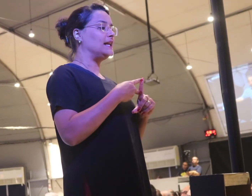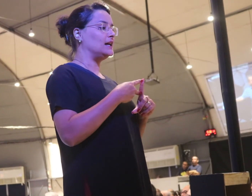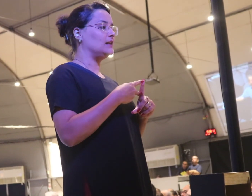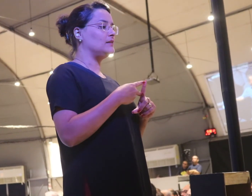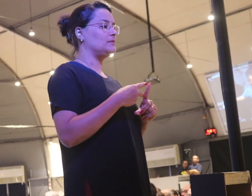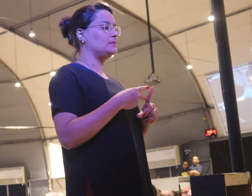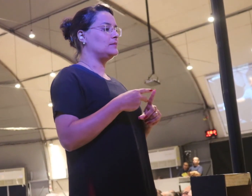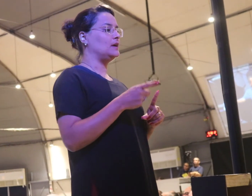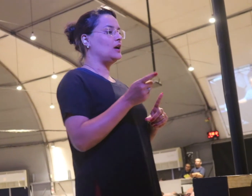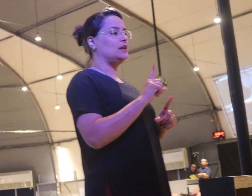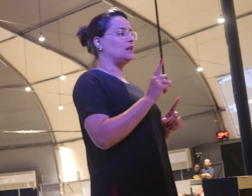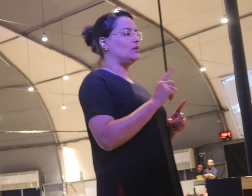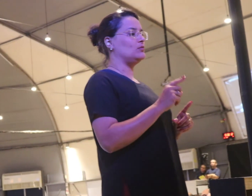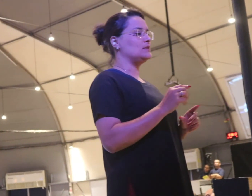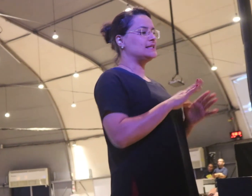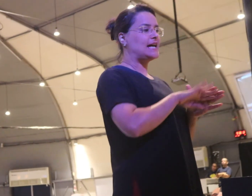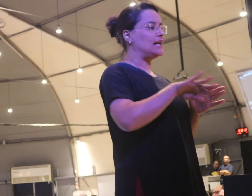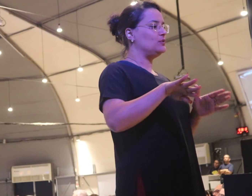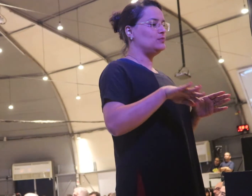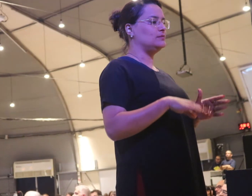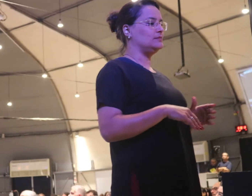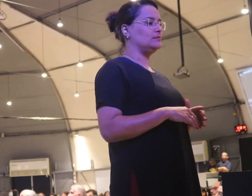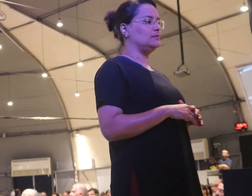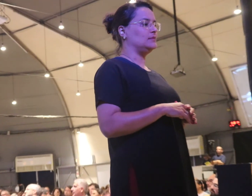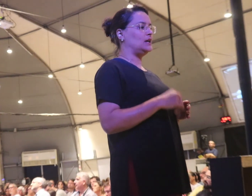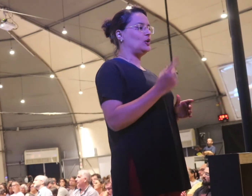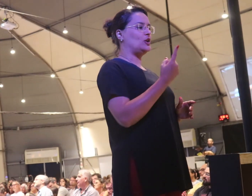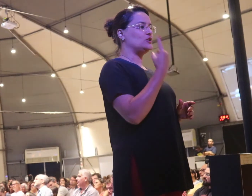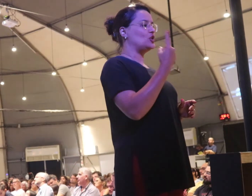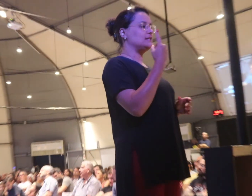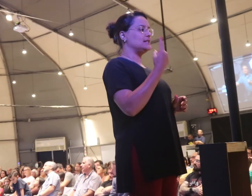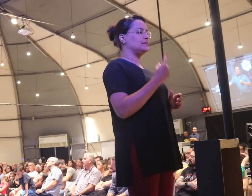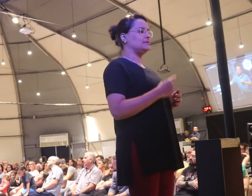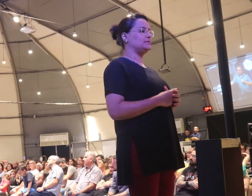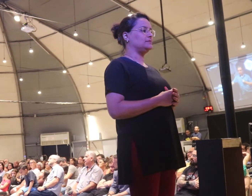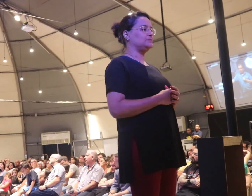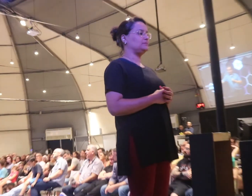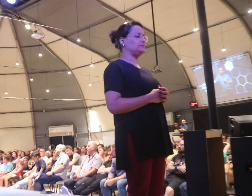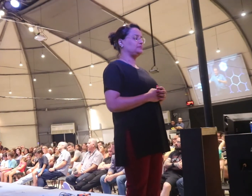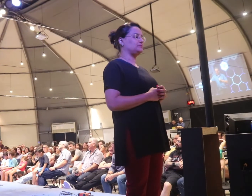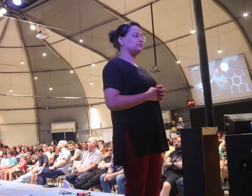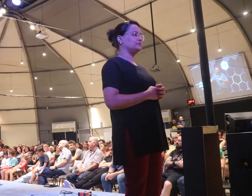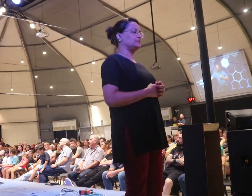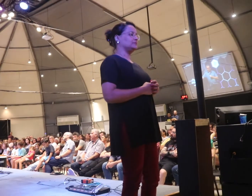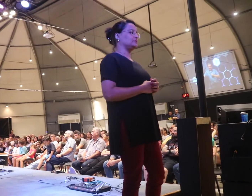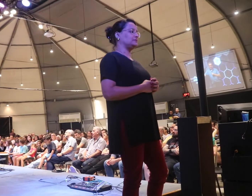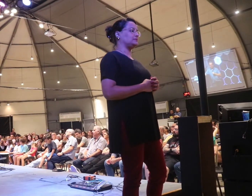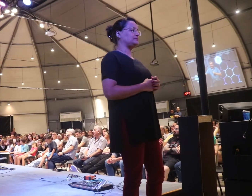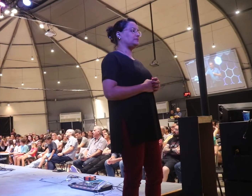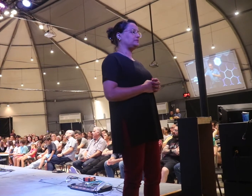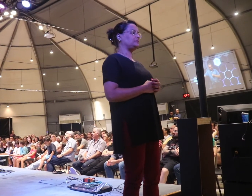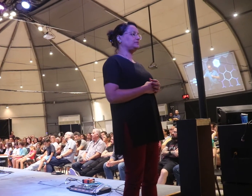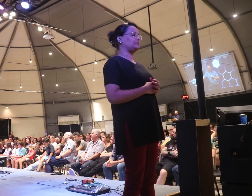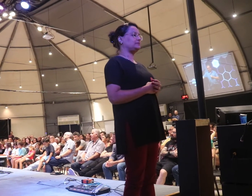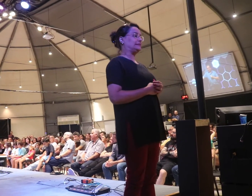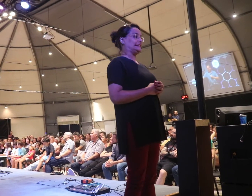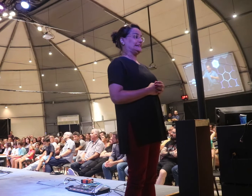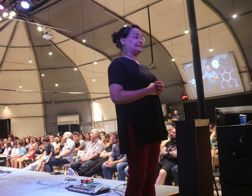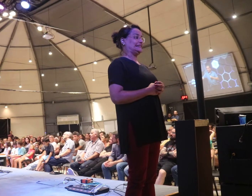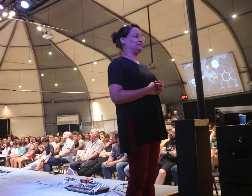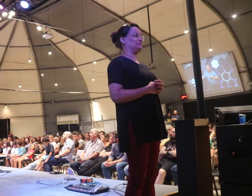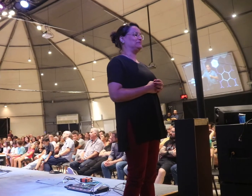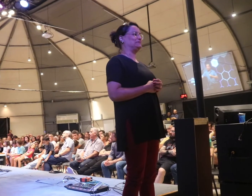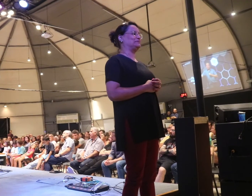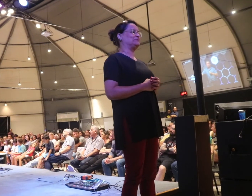está aqui apreensivo, preocupado, como é que vai ser o nosso futuro e tal. Mas uma pessoa falou: eu tenho certeza que na Assembleia